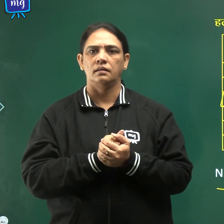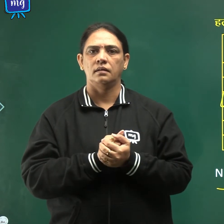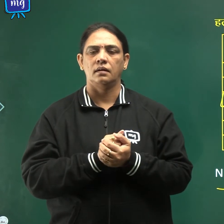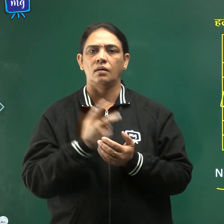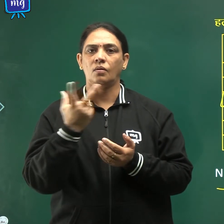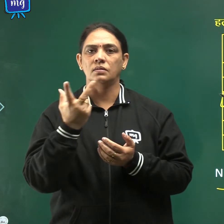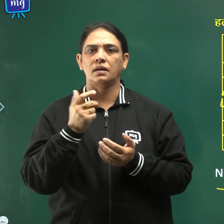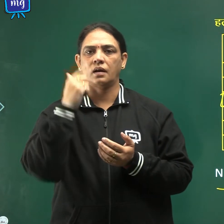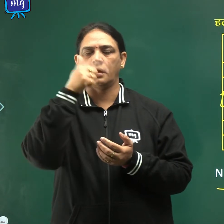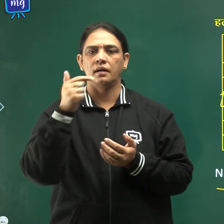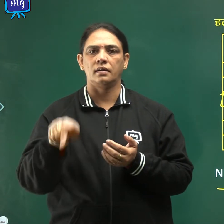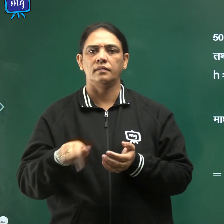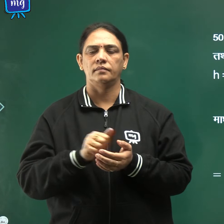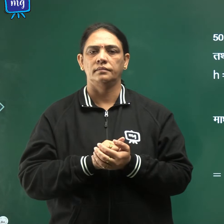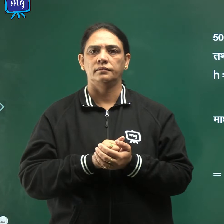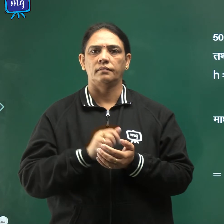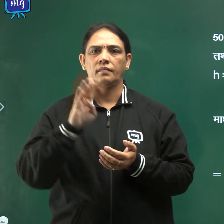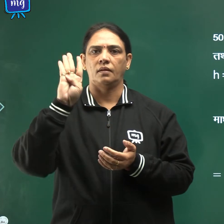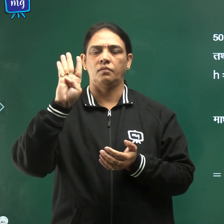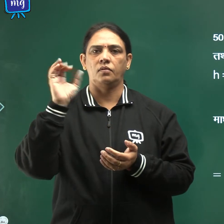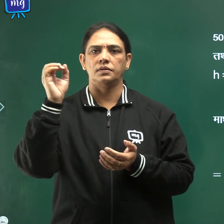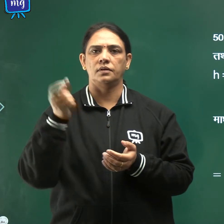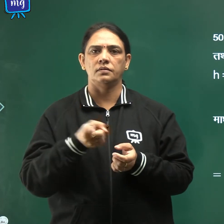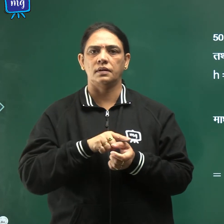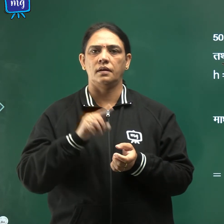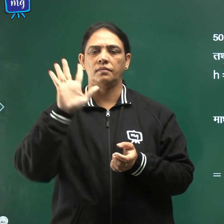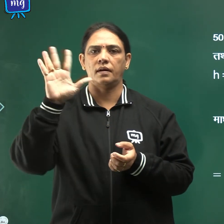कौन सा है? 40 से 50।